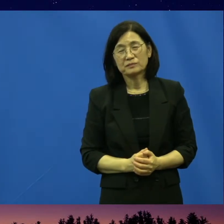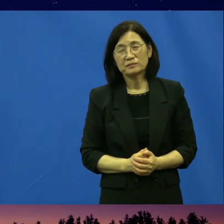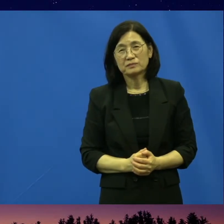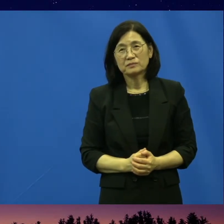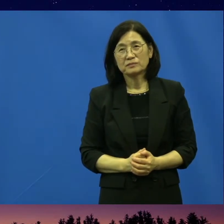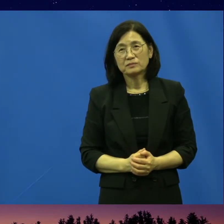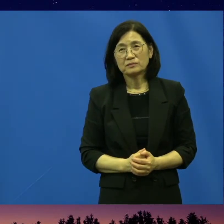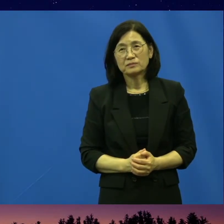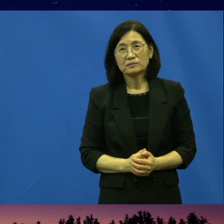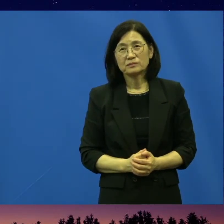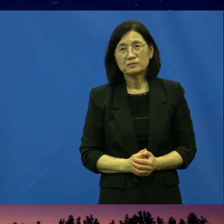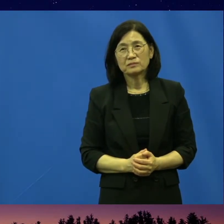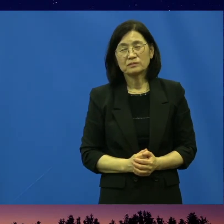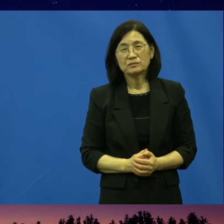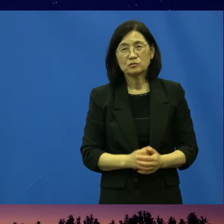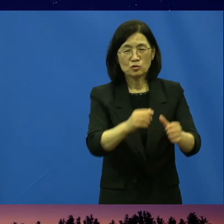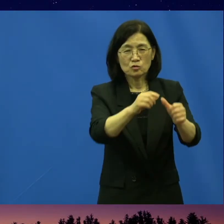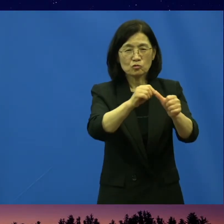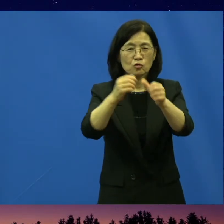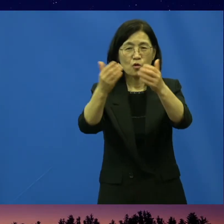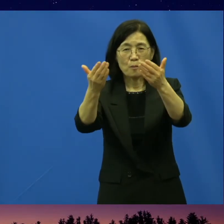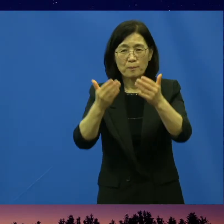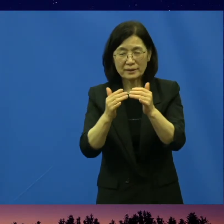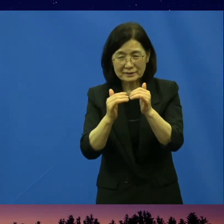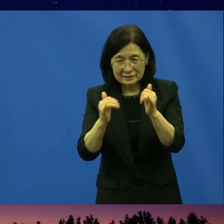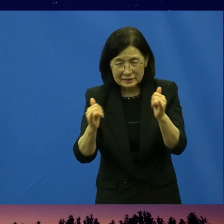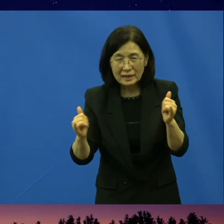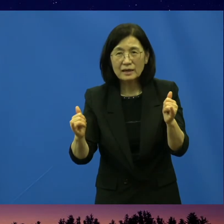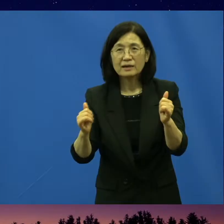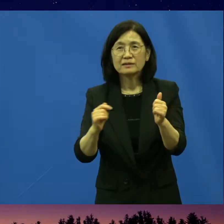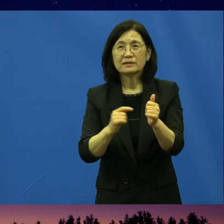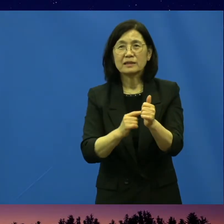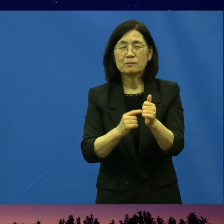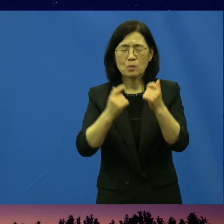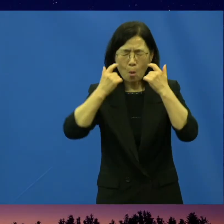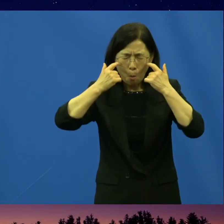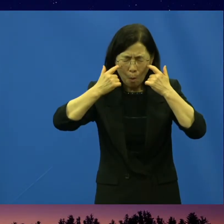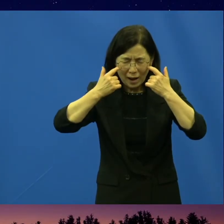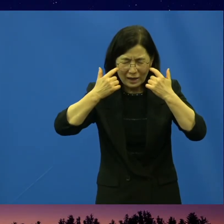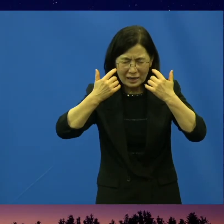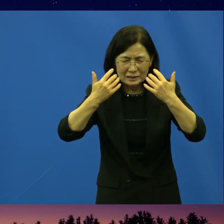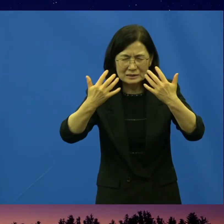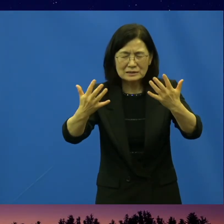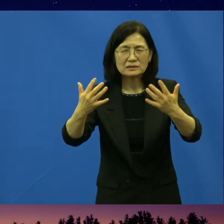여러분 우리가 구원을 받은 사람들이라면 바로 이것을 확신해야 되는 거죠.